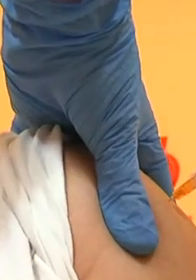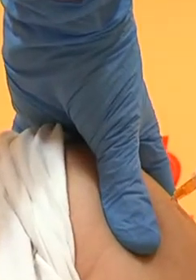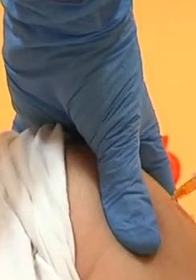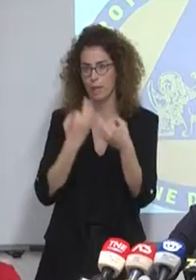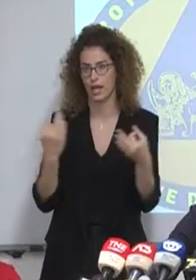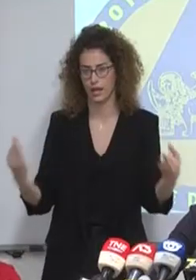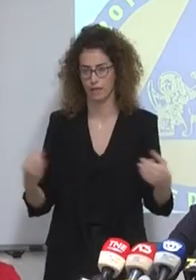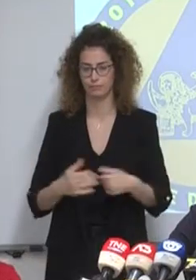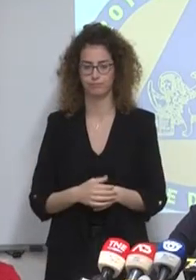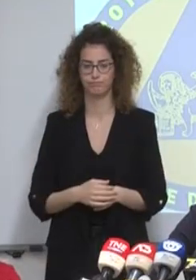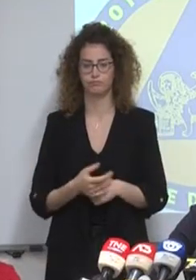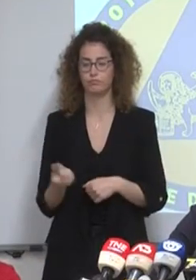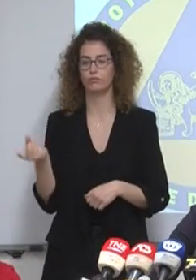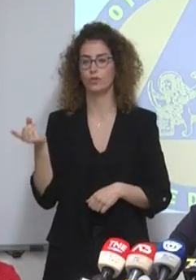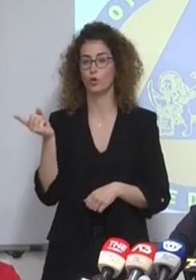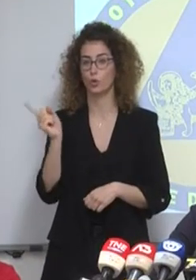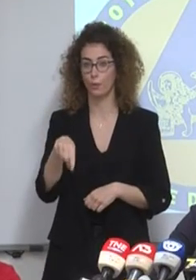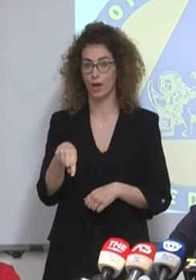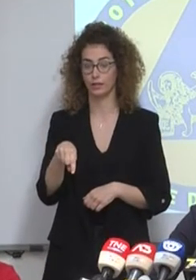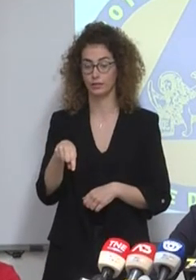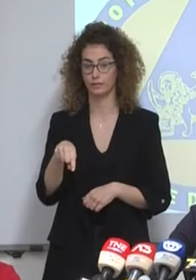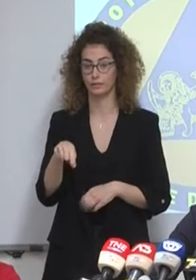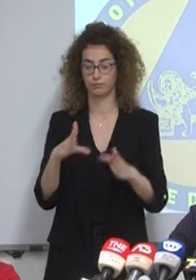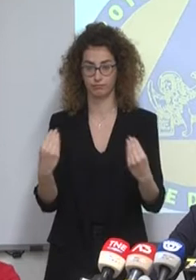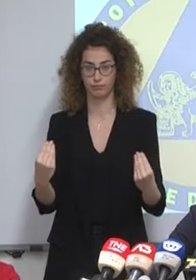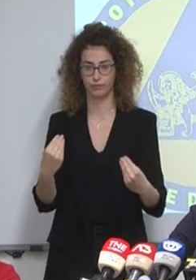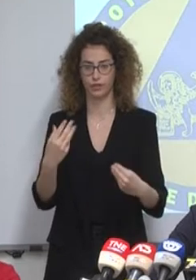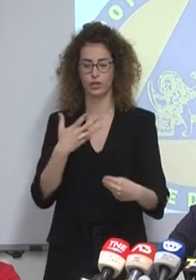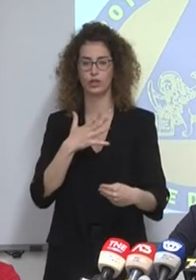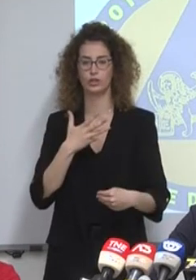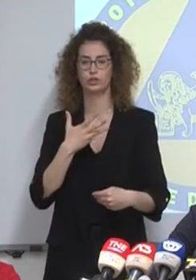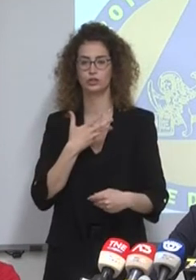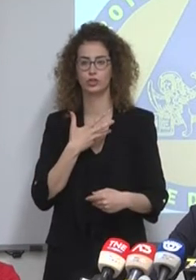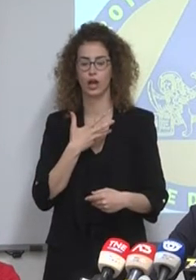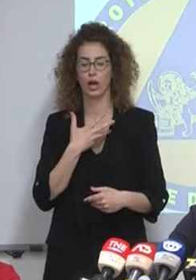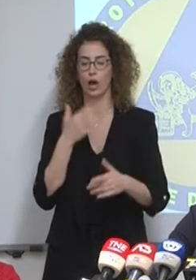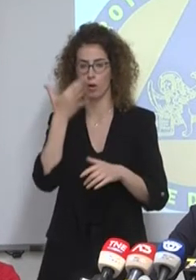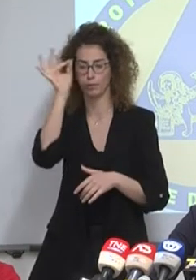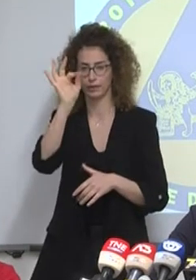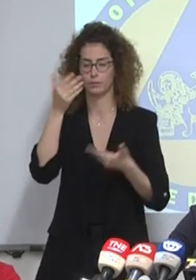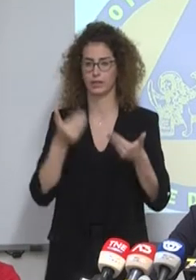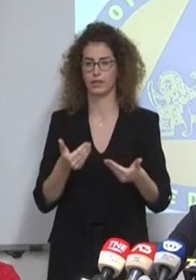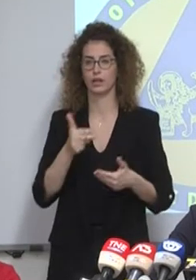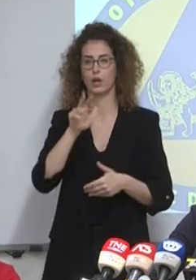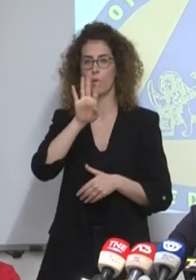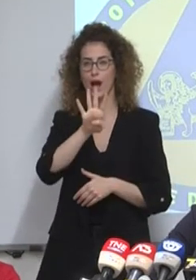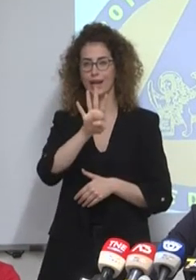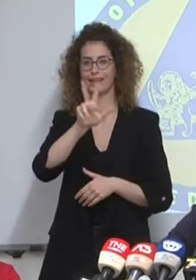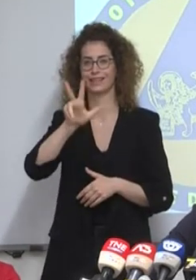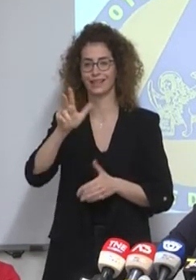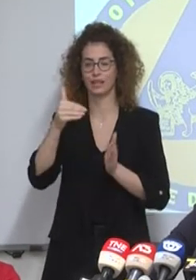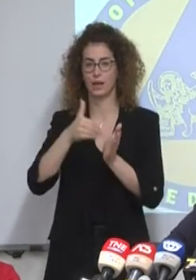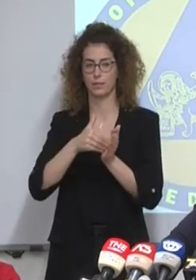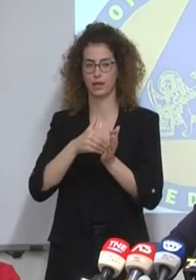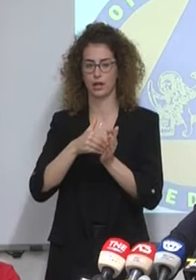d'età domani i ragazzi abbiamo una iniziamo quei targa al pesante 43mila allora del 43